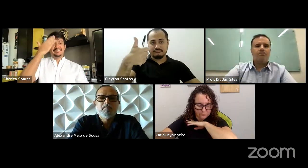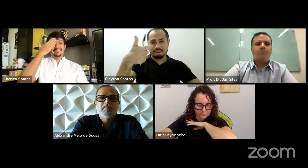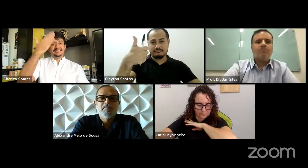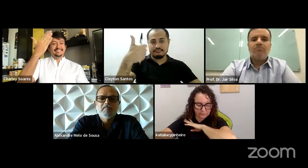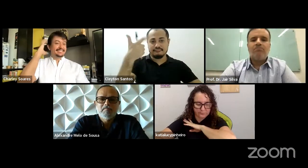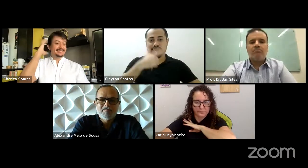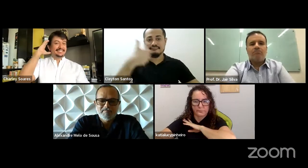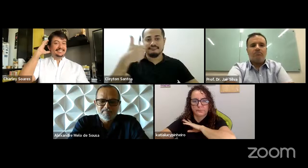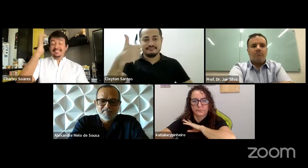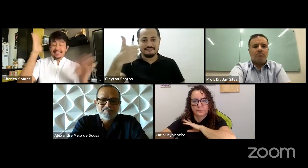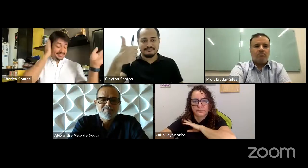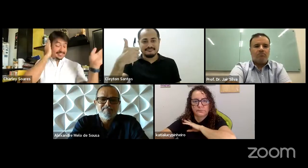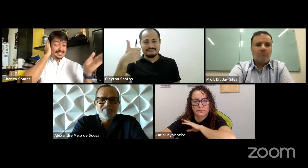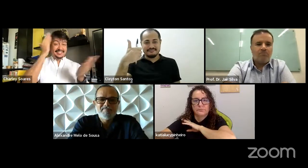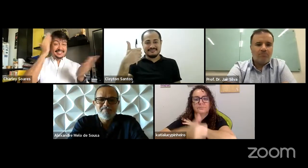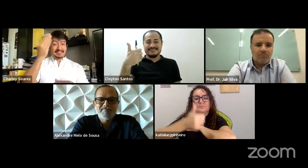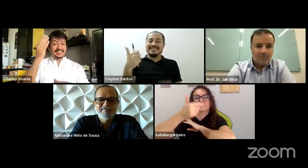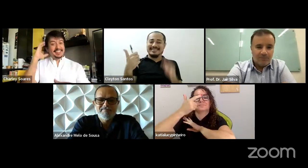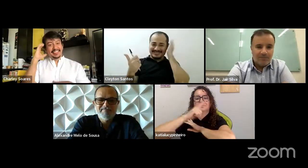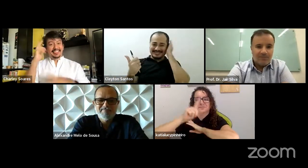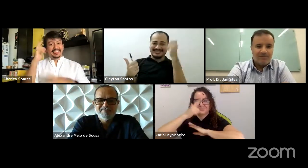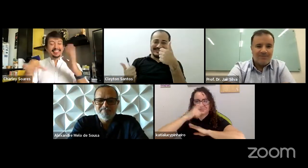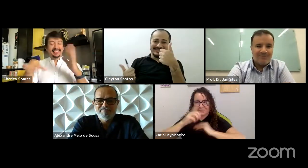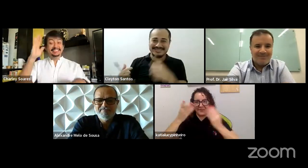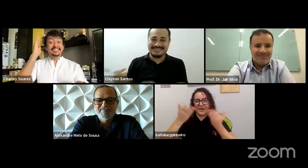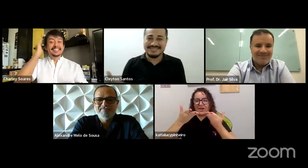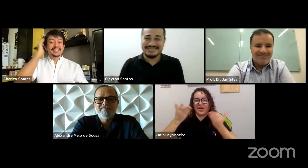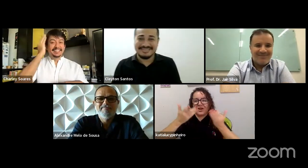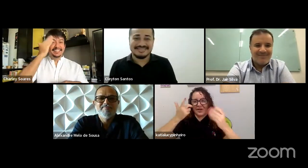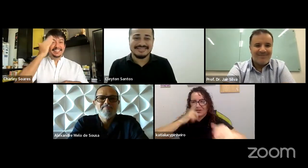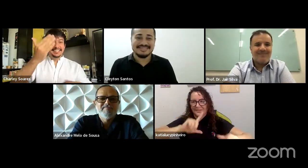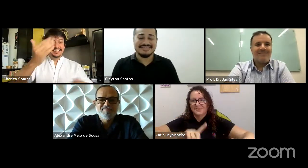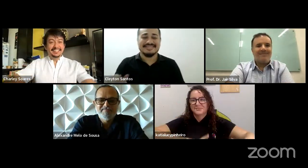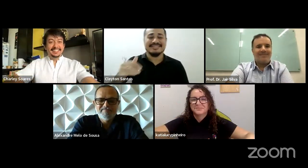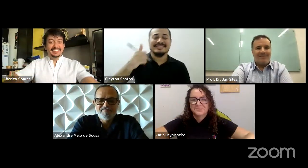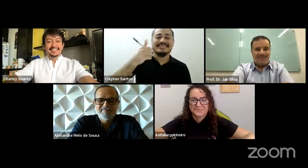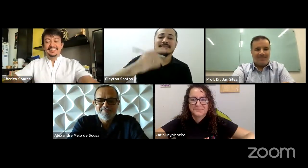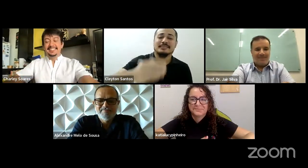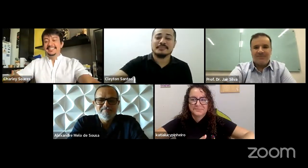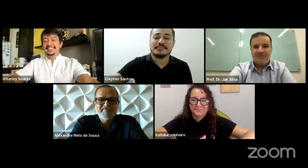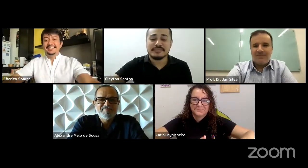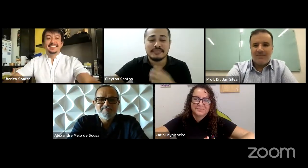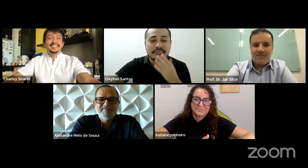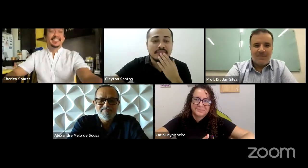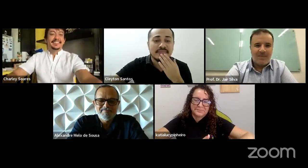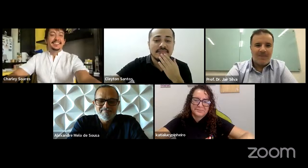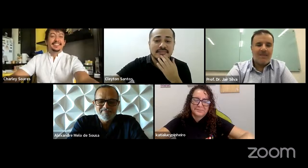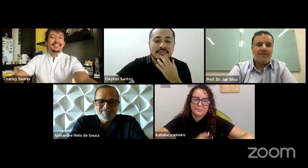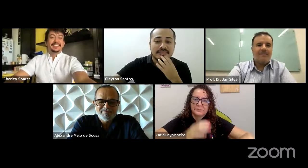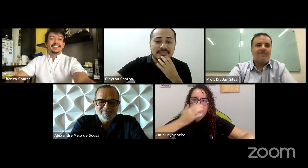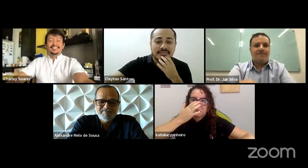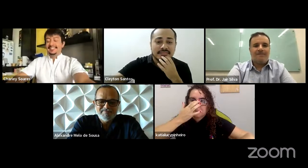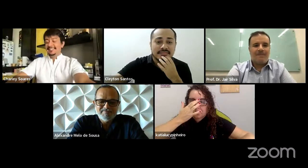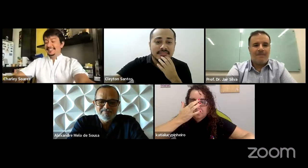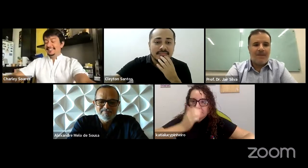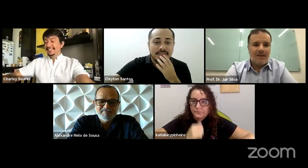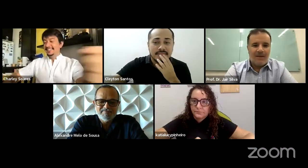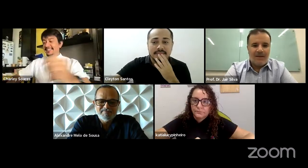Pronto, deu certo, né? Bom, tá certo. Obrigado. Jair, Cleiton. Obrigado.